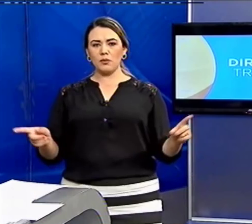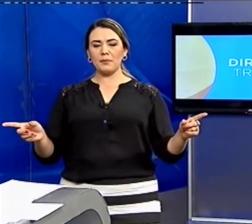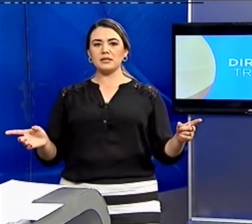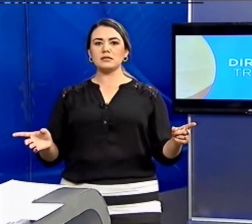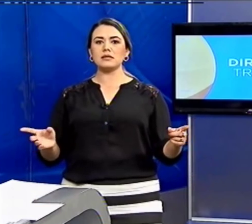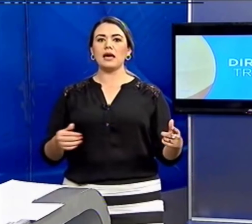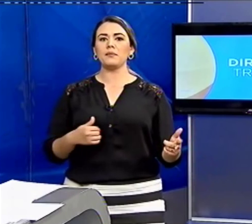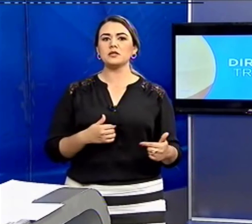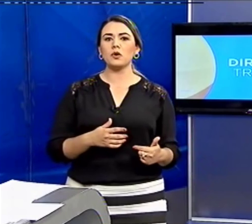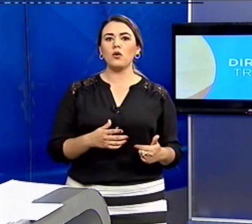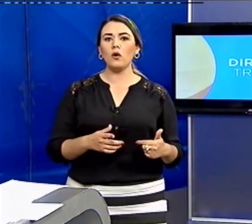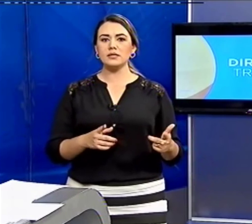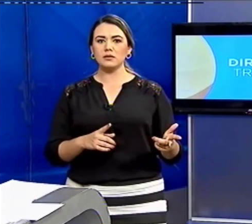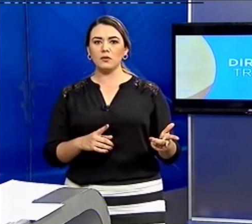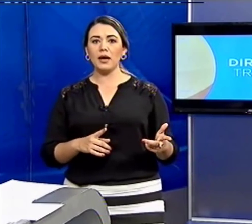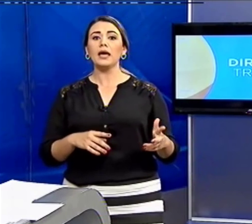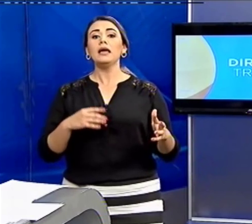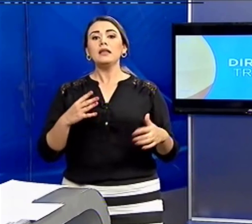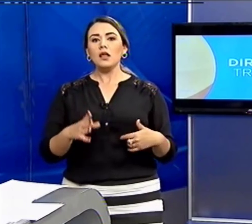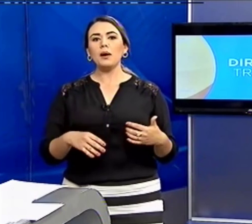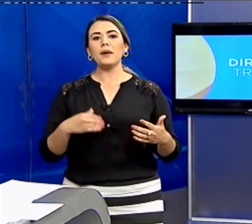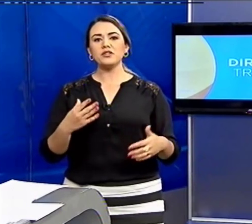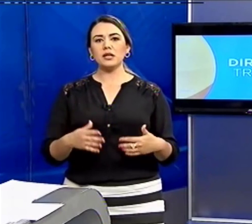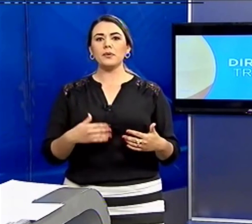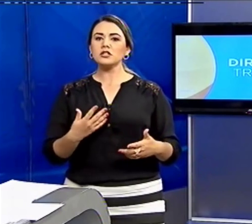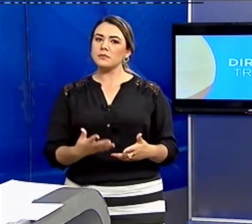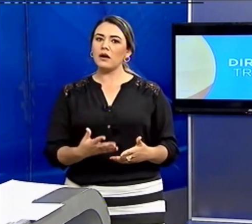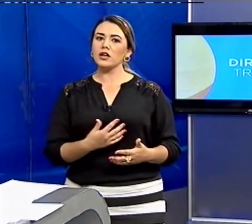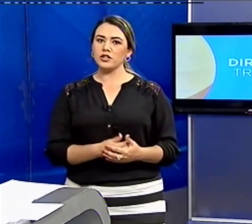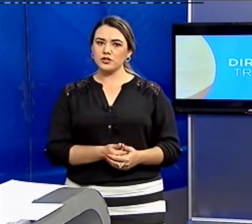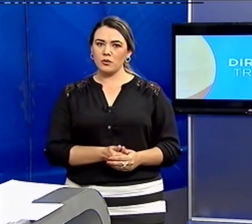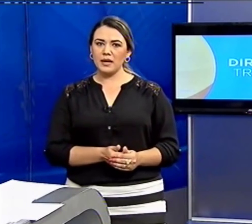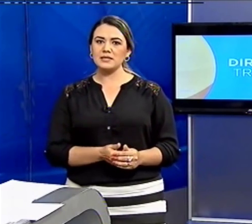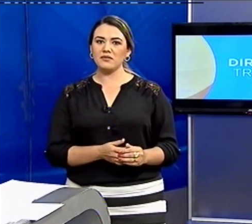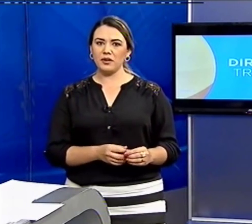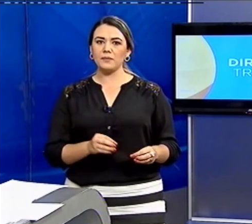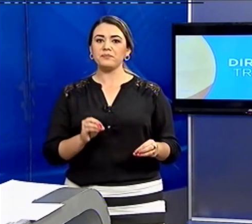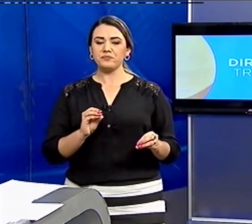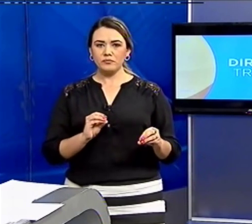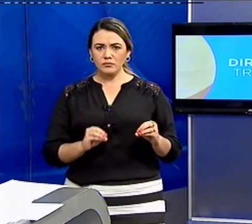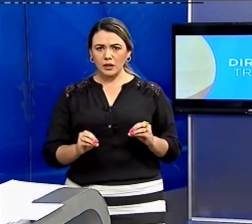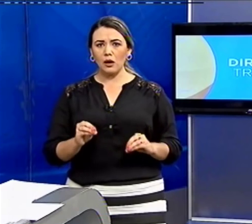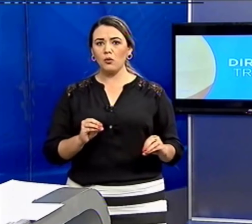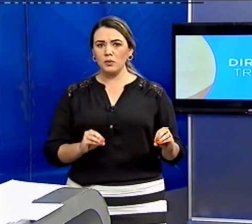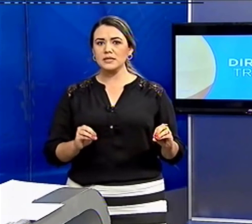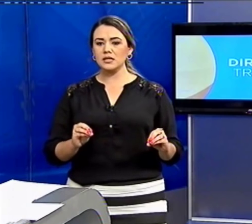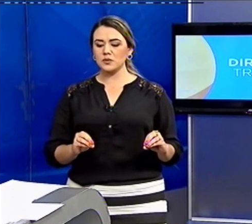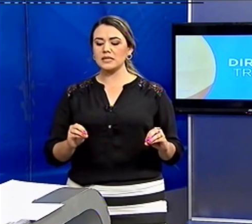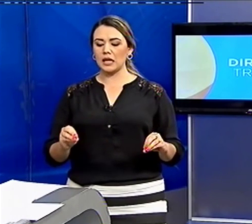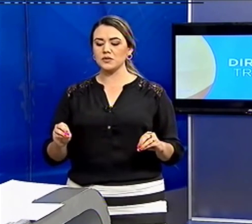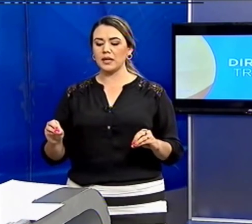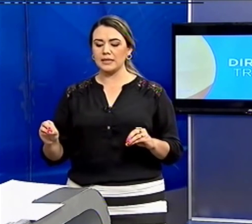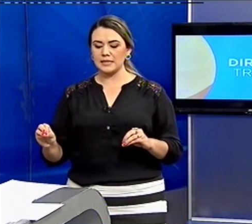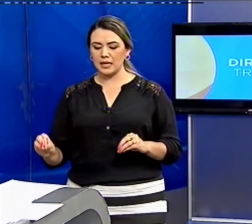Ué, mas é a mesma coisa, não é? Então, a partir da próxima aula, a gente começa a ver algumas questões relacionadas a